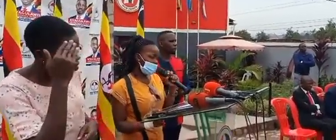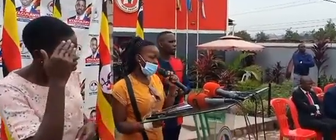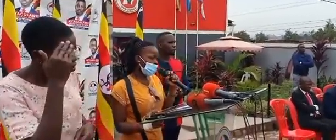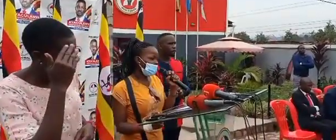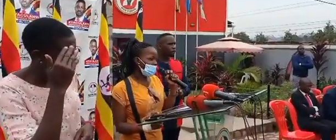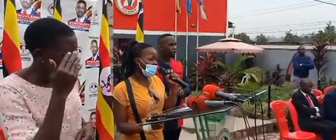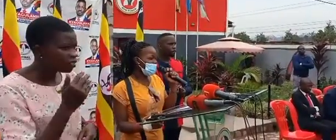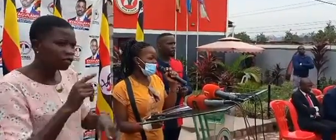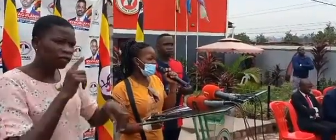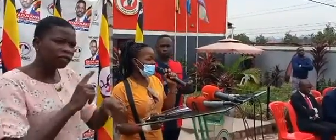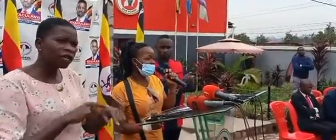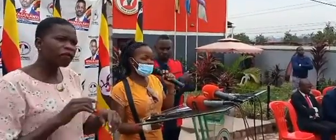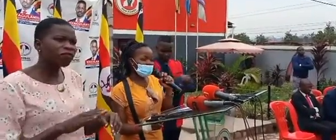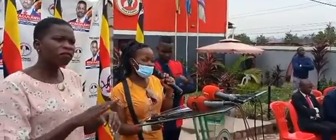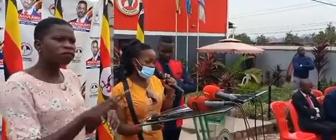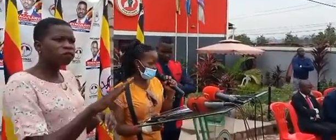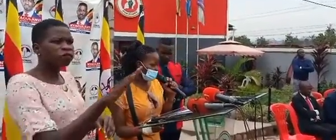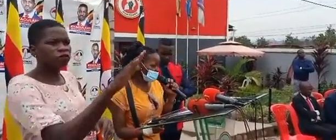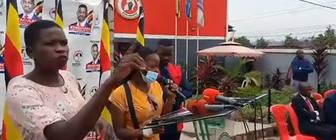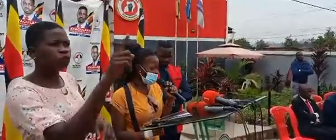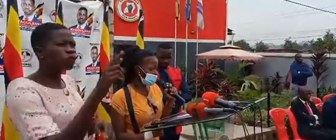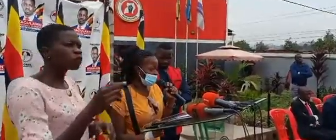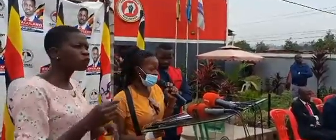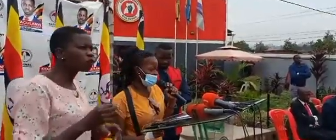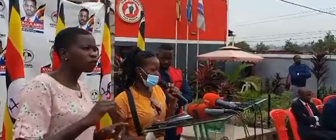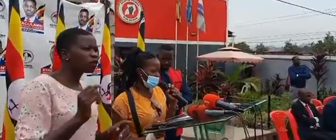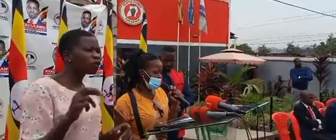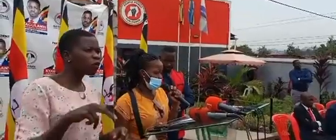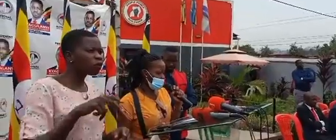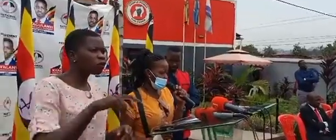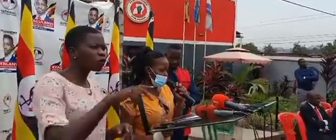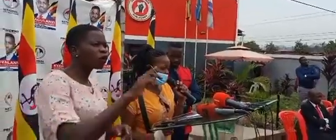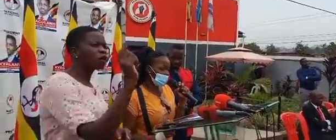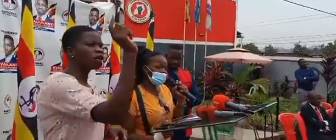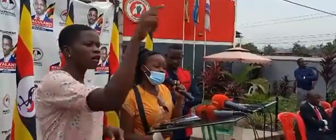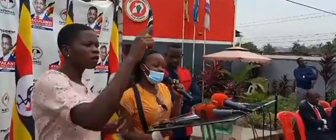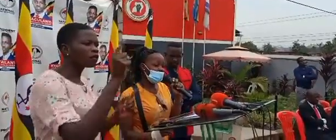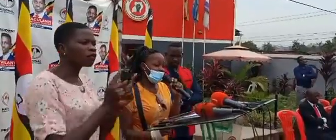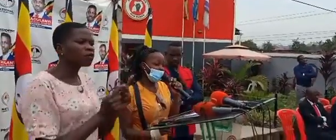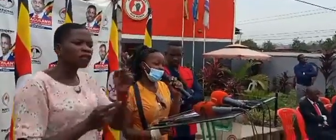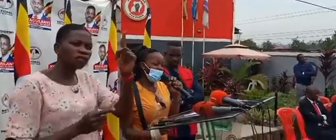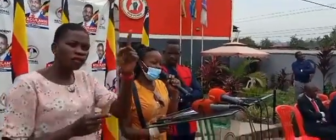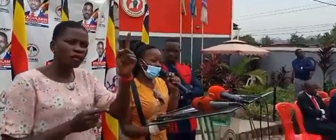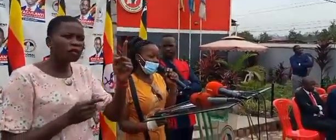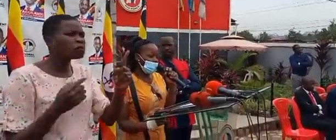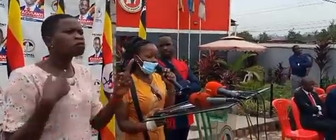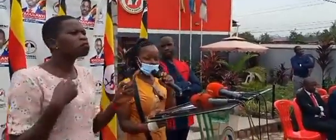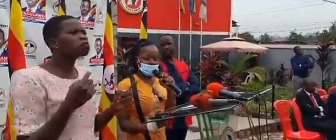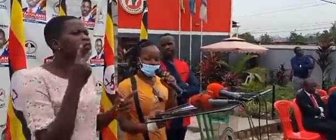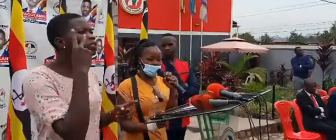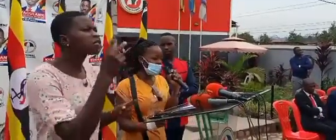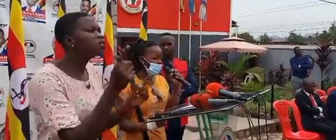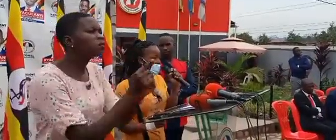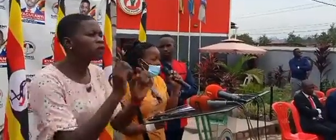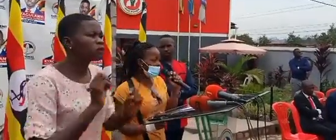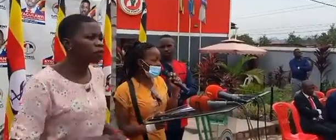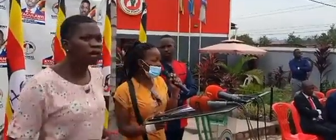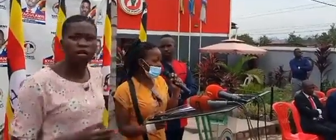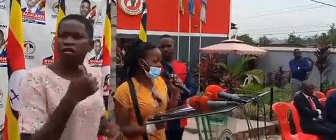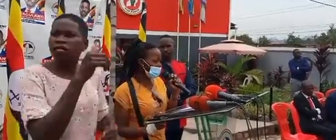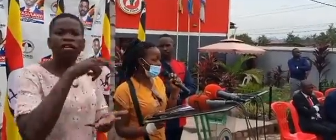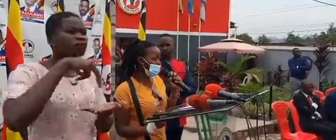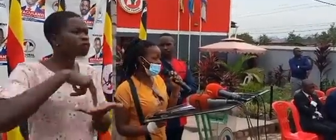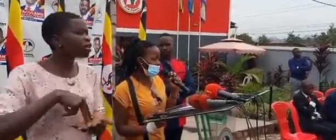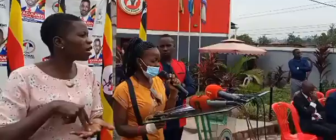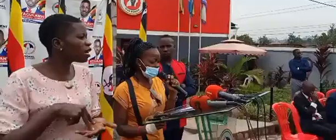gwe nayambuka ngende mutuukirira omuntu oyo samusanga okujjaku okuyimirira ewantu